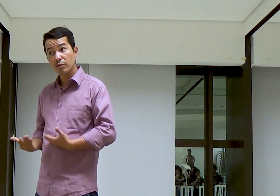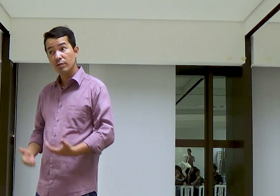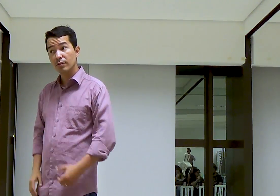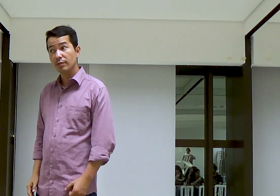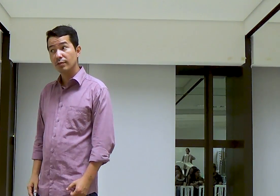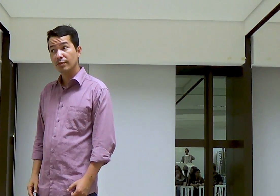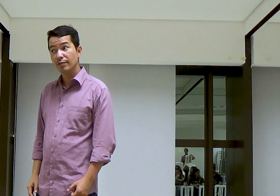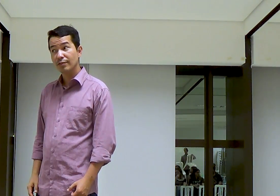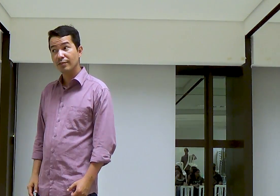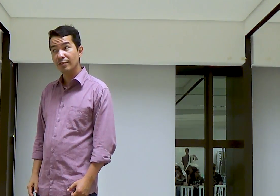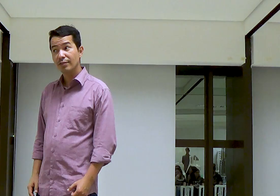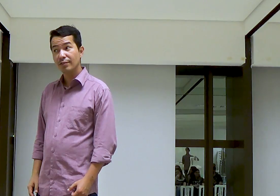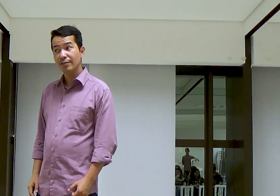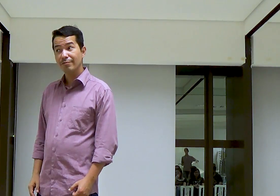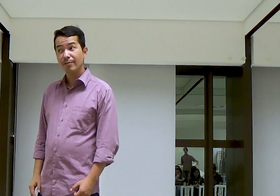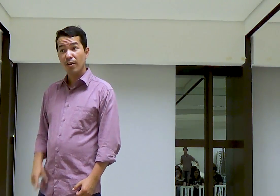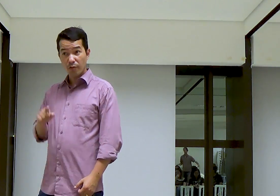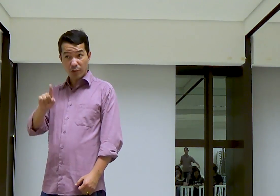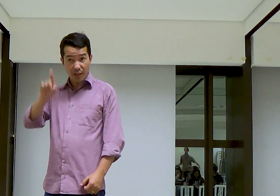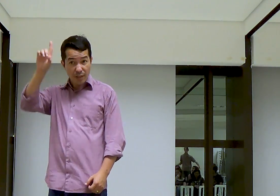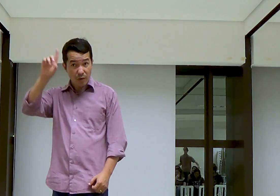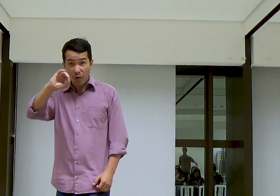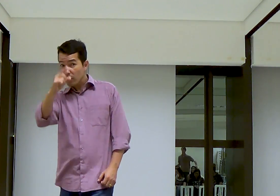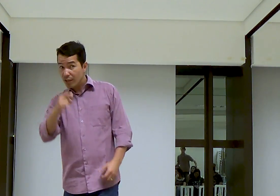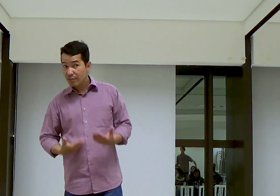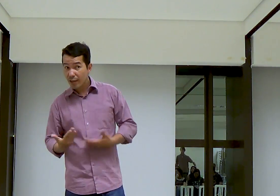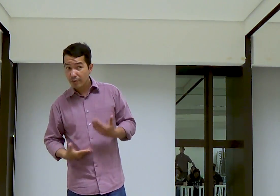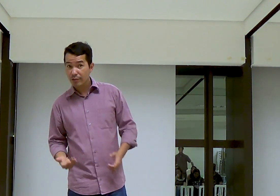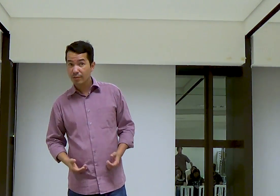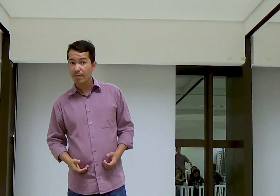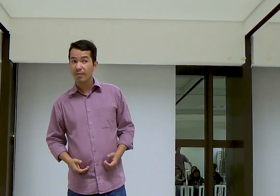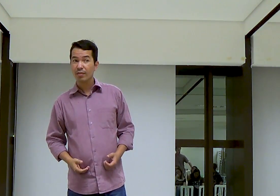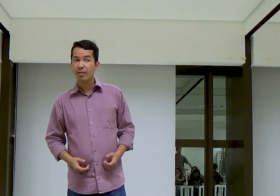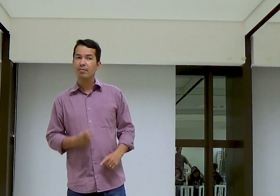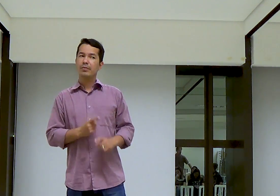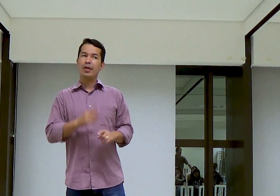você é servo das coisas? Você é servo de Deus?